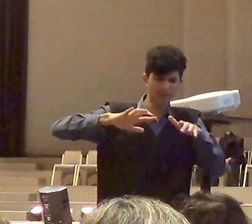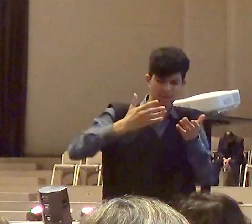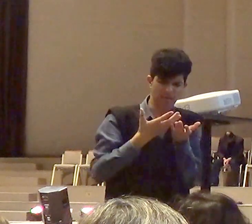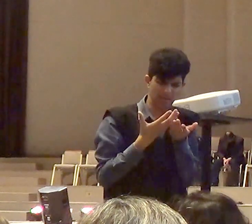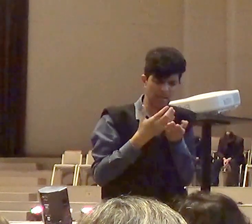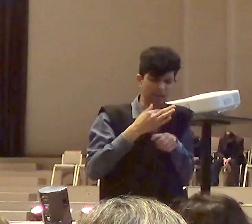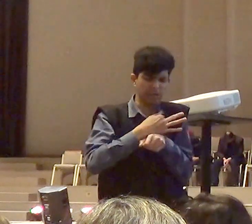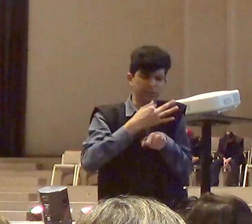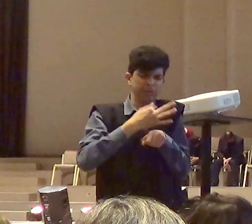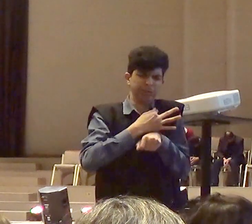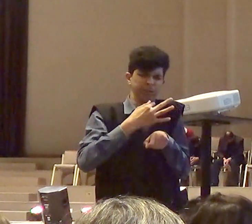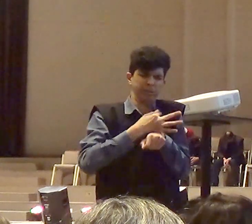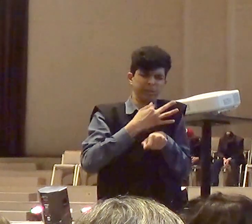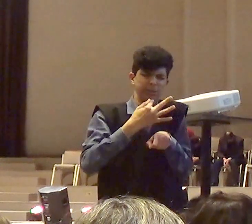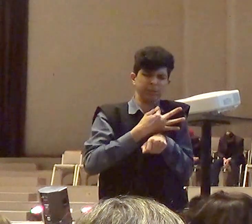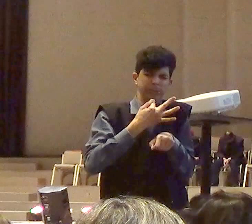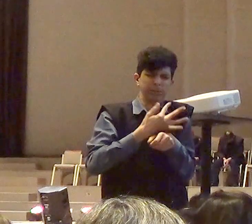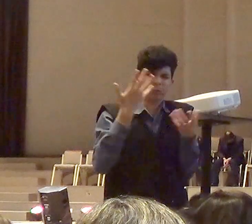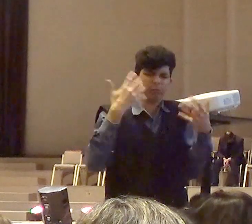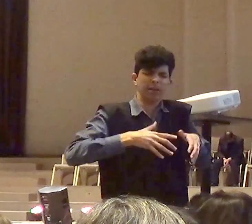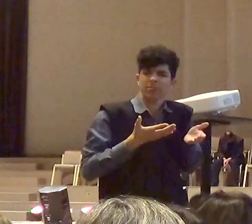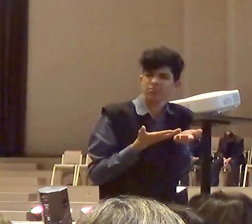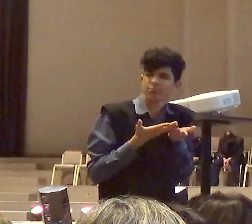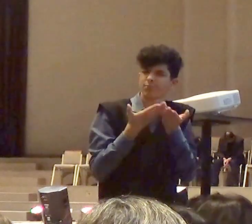dos meus direitos